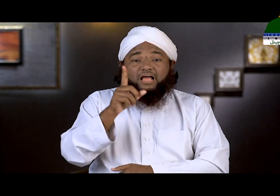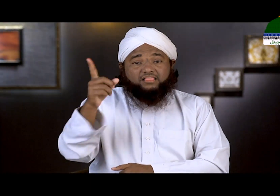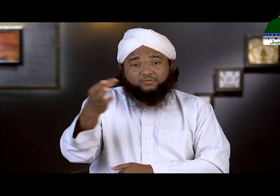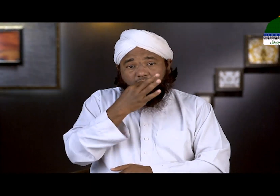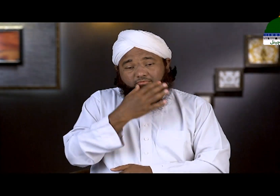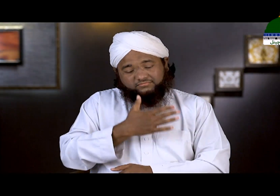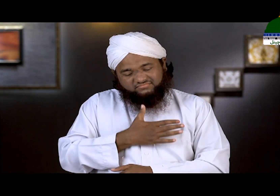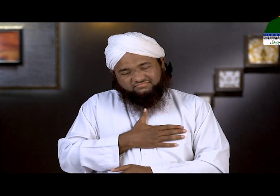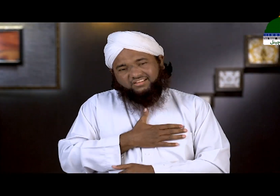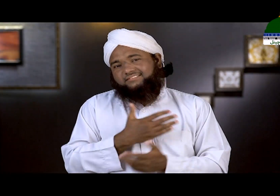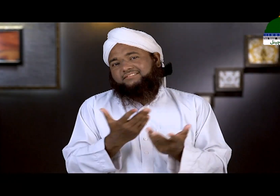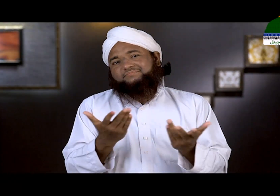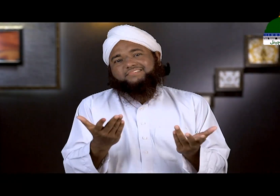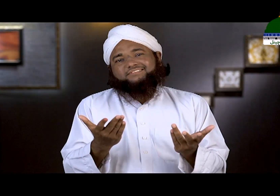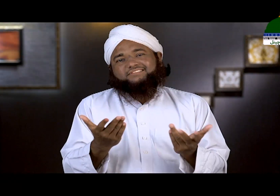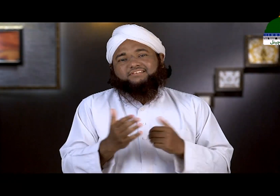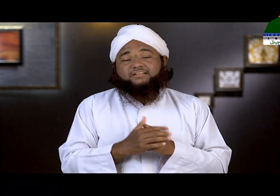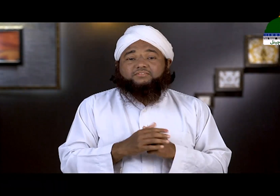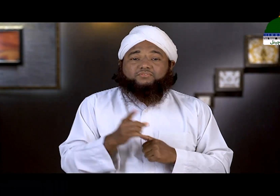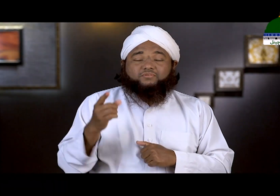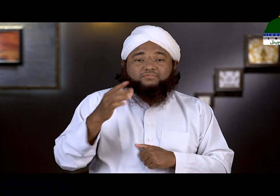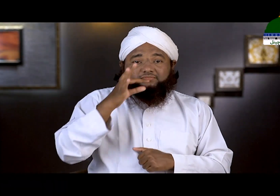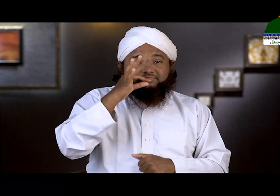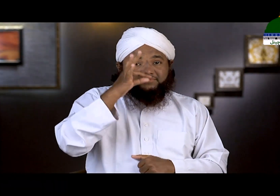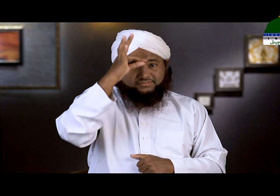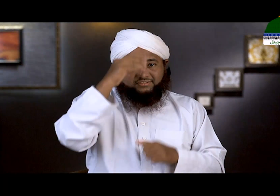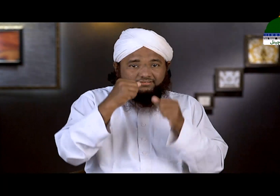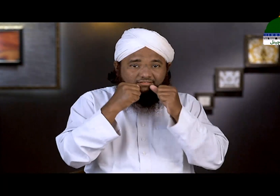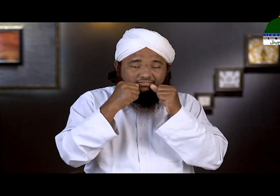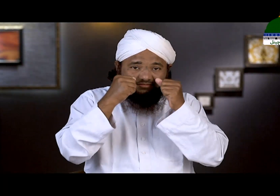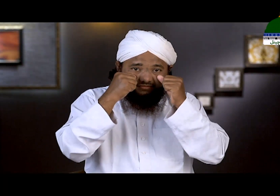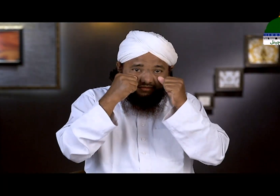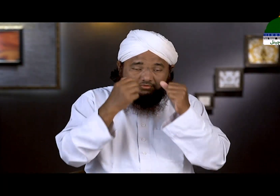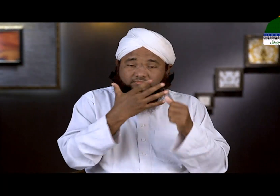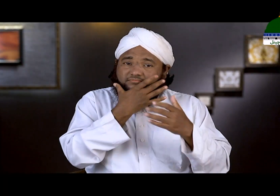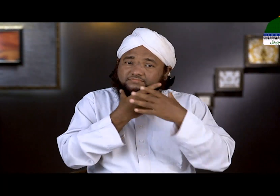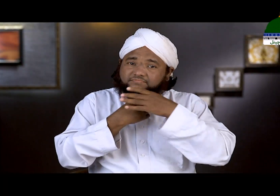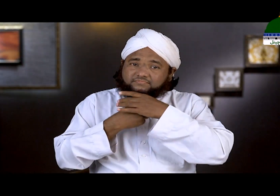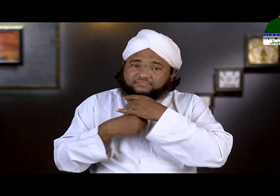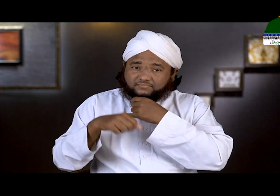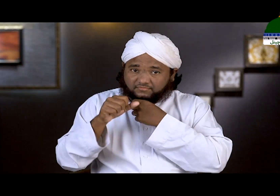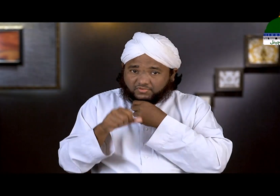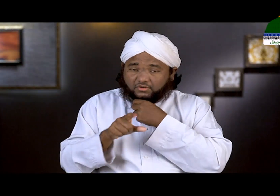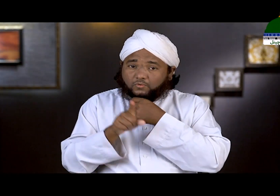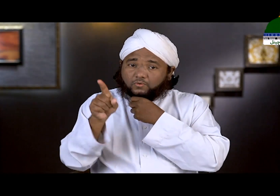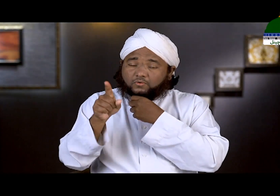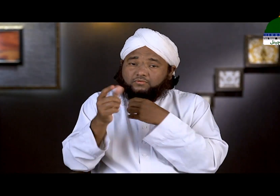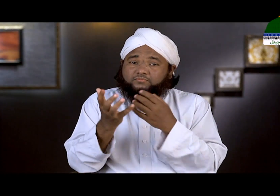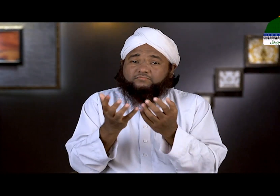کر غمخوار امت نبی رحمت صلی اللہ علیہ وآلہ وسلم اپنی داڑھی مبارک پکڑ لیں گے اور عرش